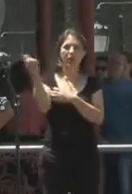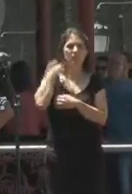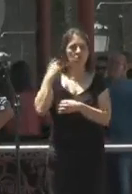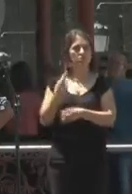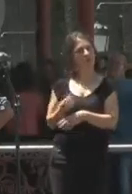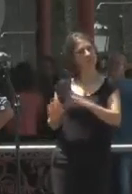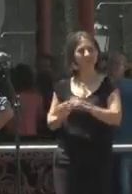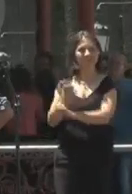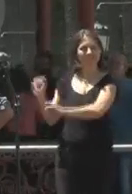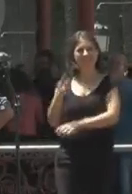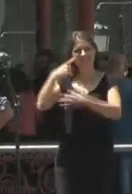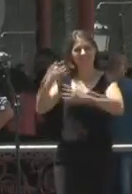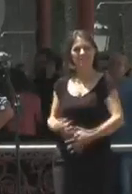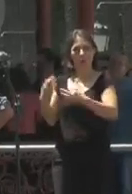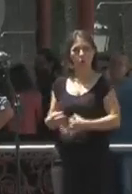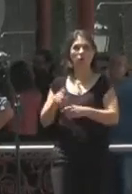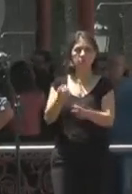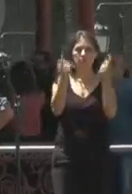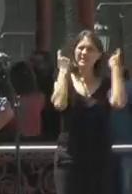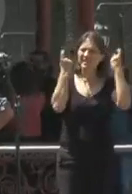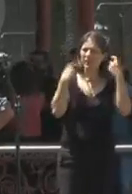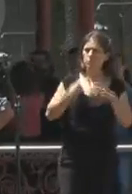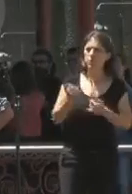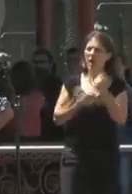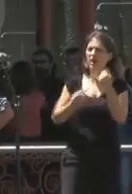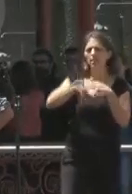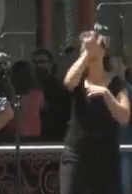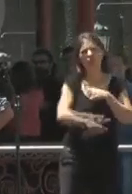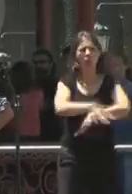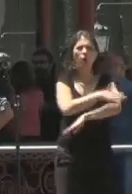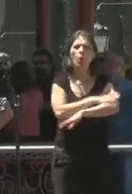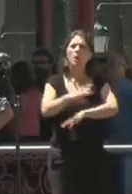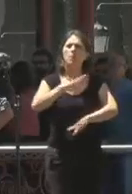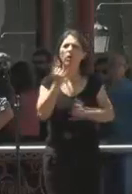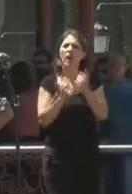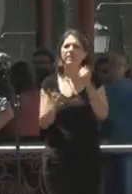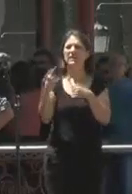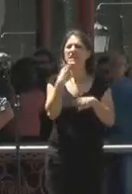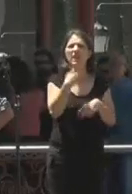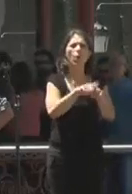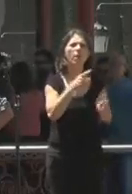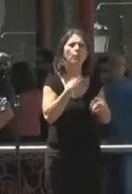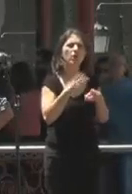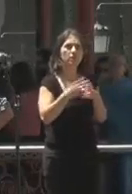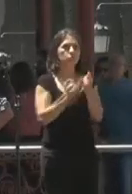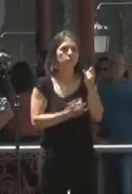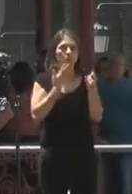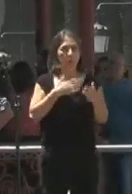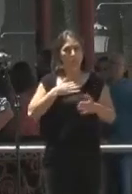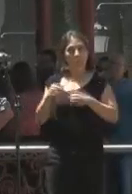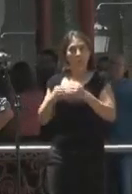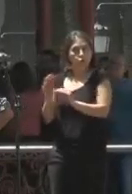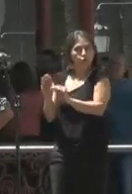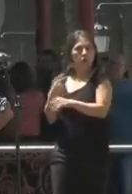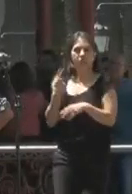A mí me enseñaron que un gobernante malo es aquel que le receta a su pueblo políticas que nunca querría para su propia gente